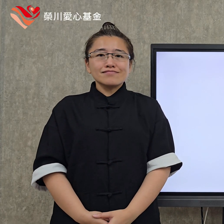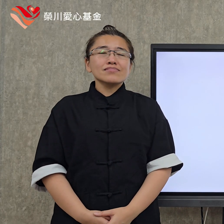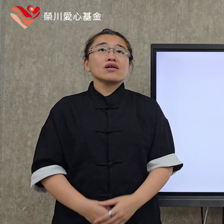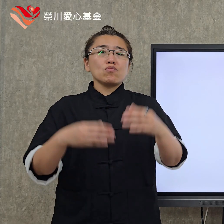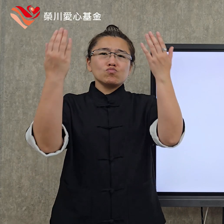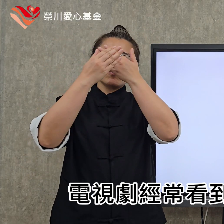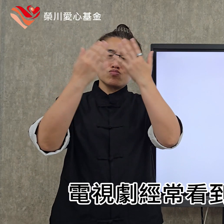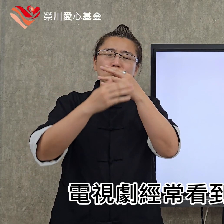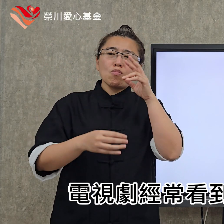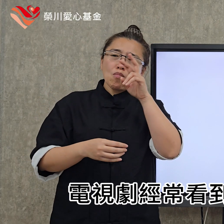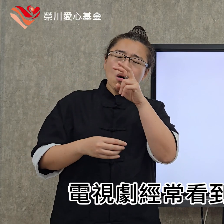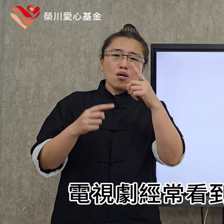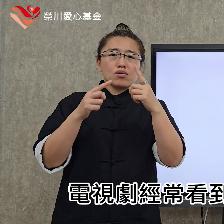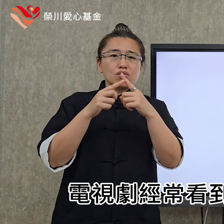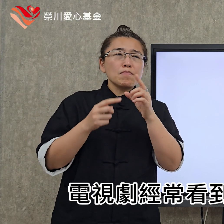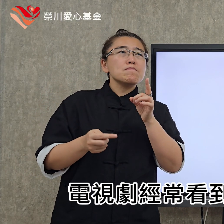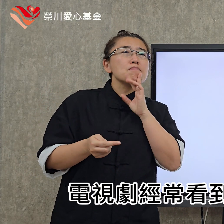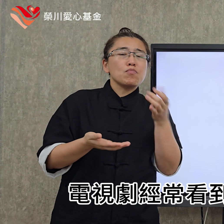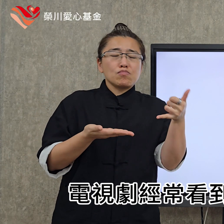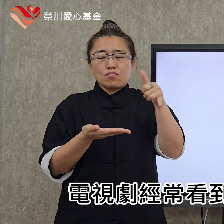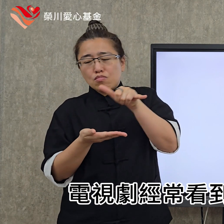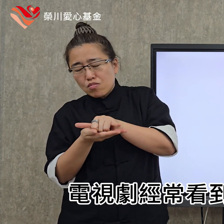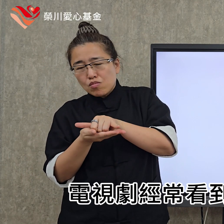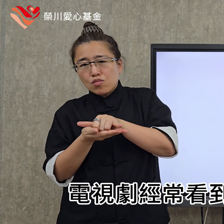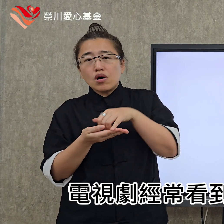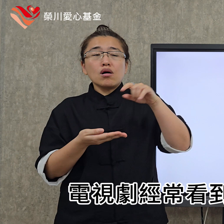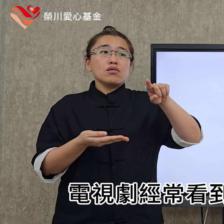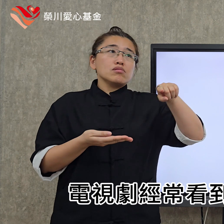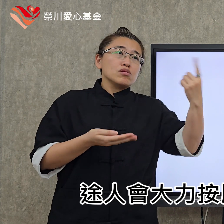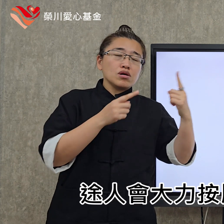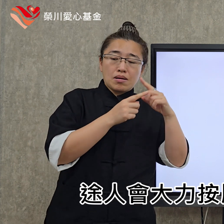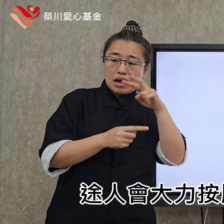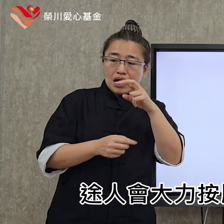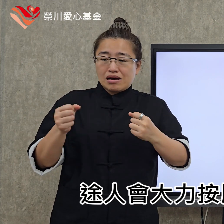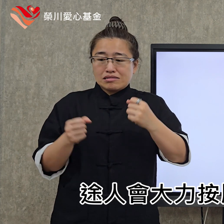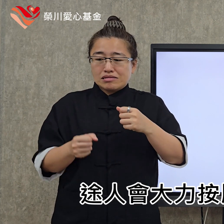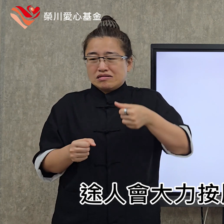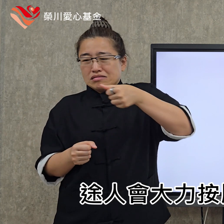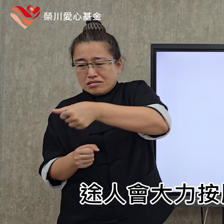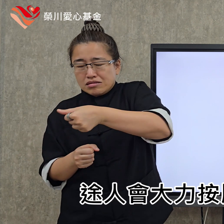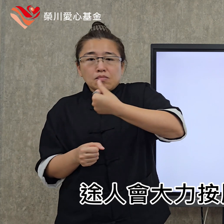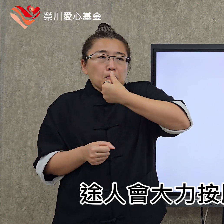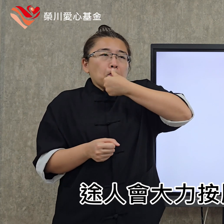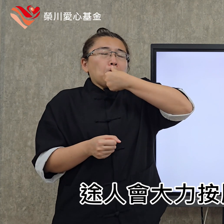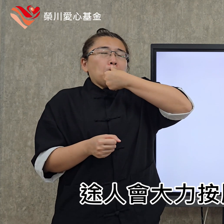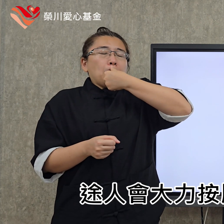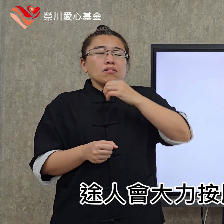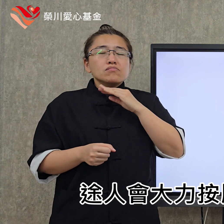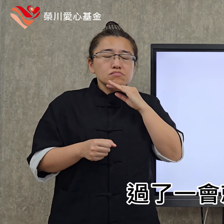電視劇成日見到有人暈咗嘅時候，途人會大力咁撳佢人中嘅位置，過一陣就